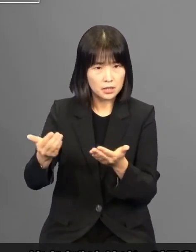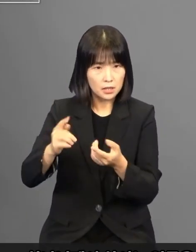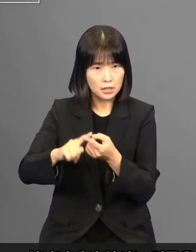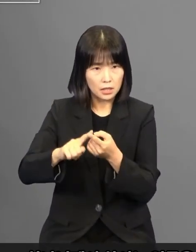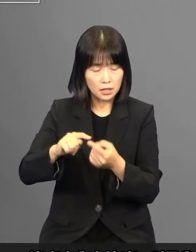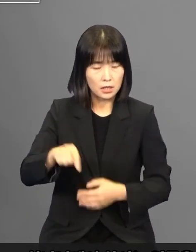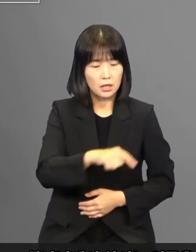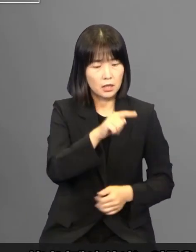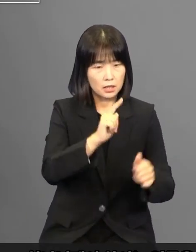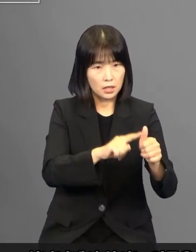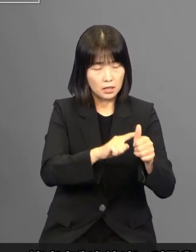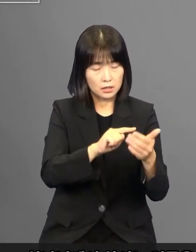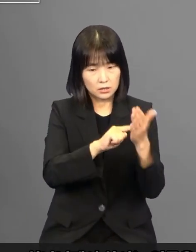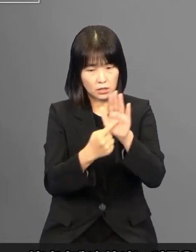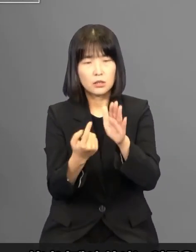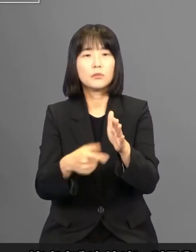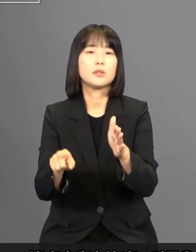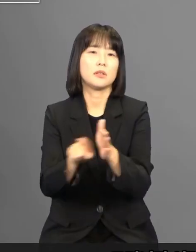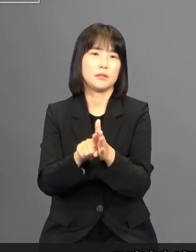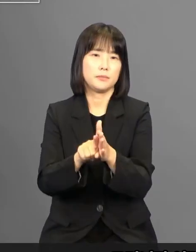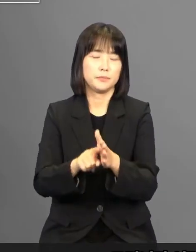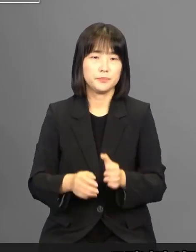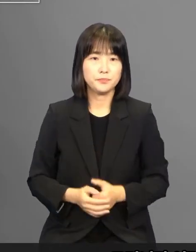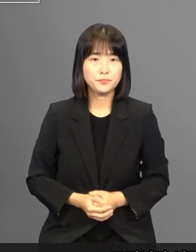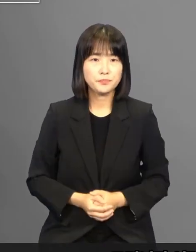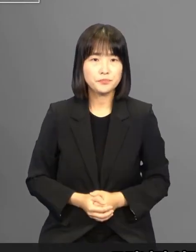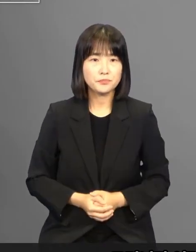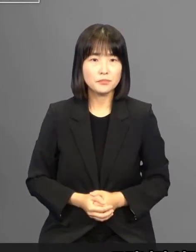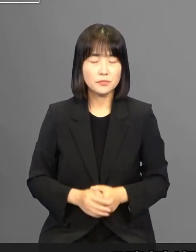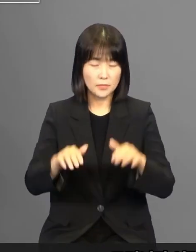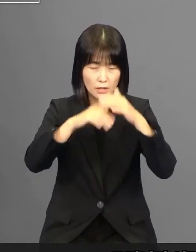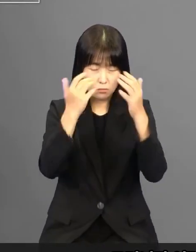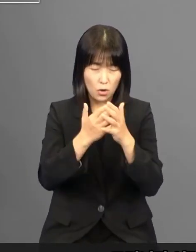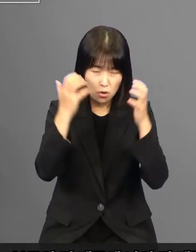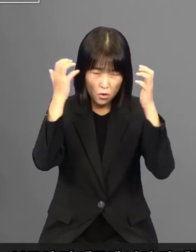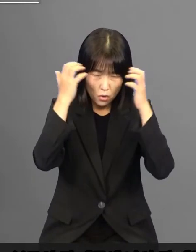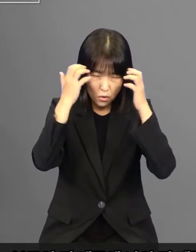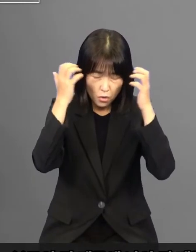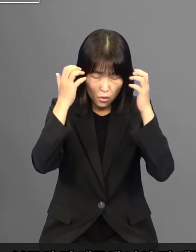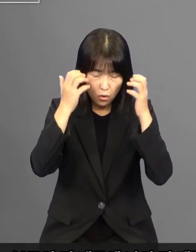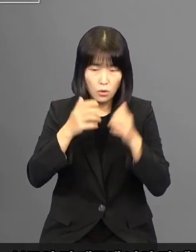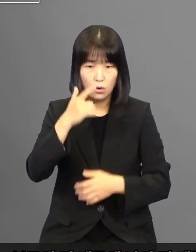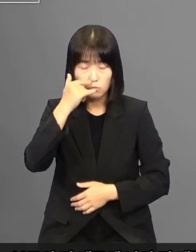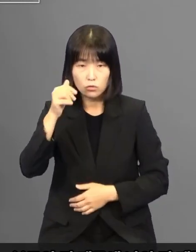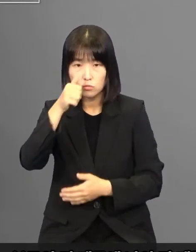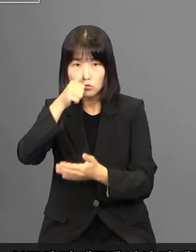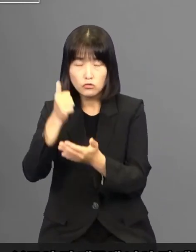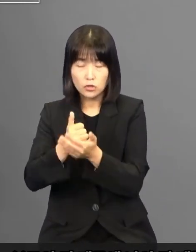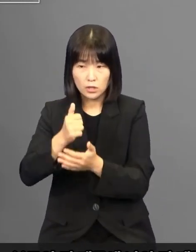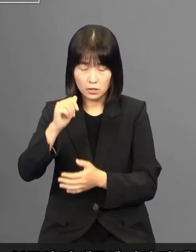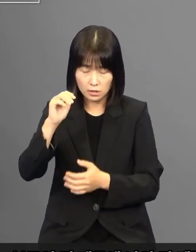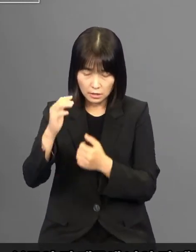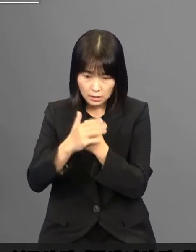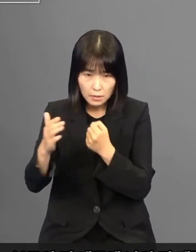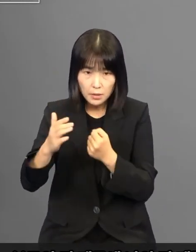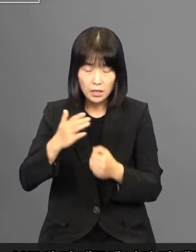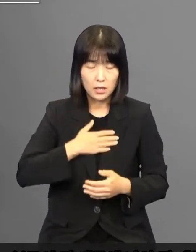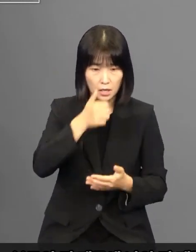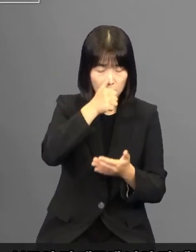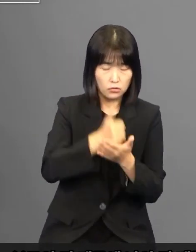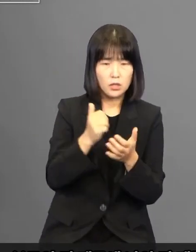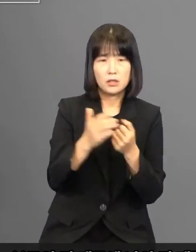그에게 드러내시려고 하시는 것이다. 그러니까 여러분, 모든 고통과 고난이 부모의 죄 때문에, 나의 죄 때문에 벌어진